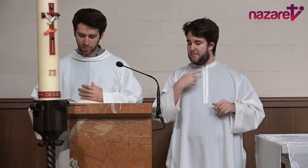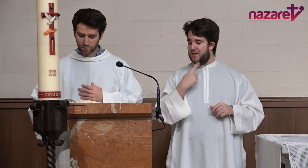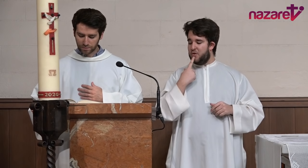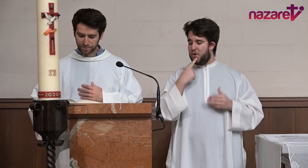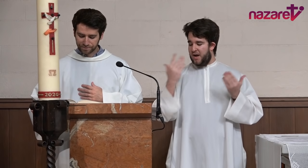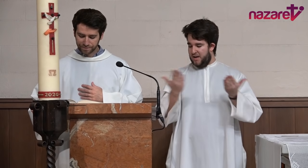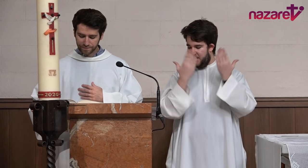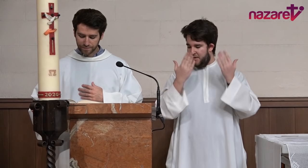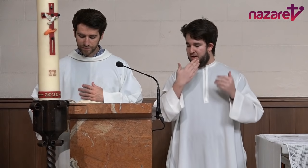rostro».